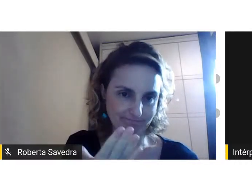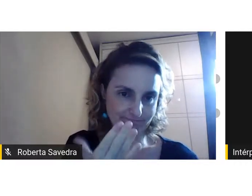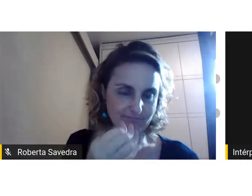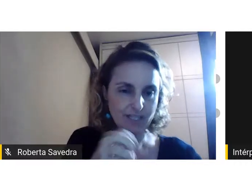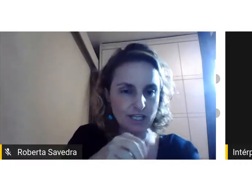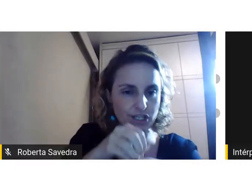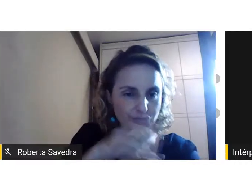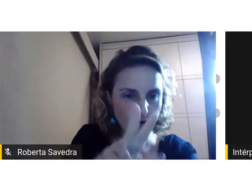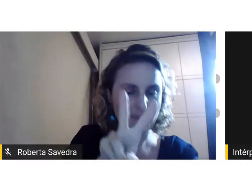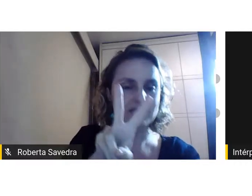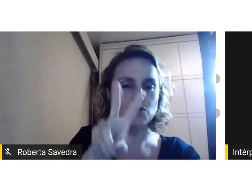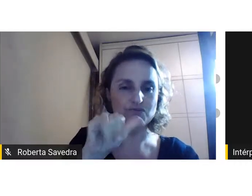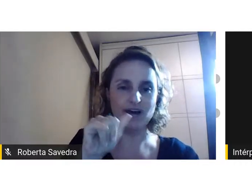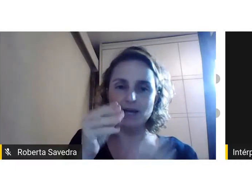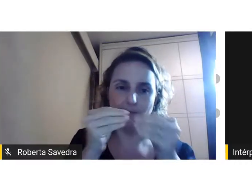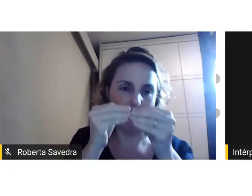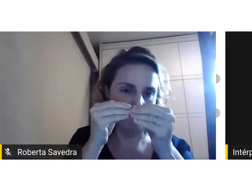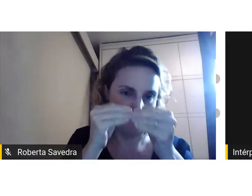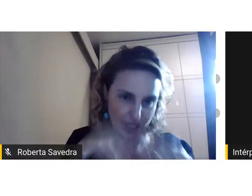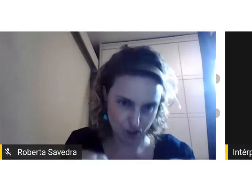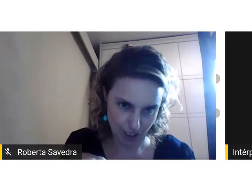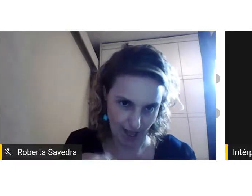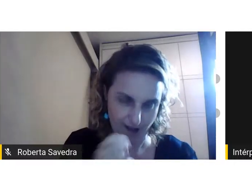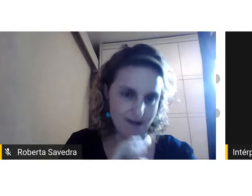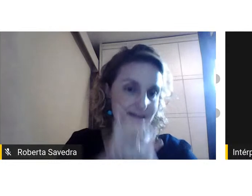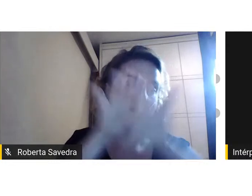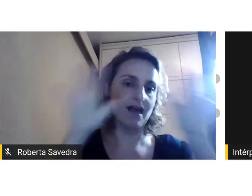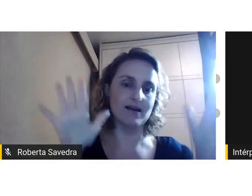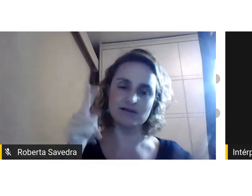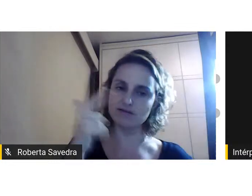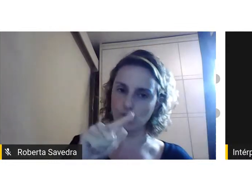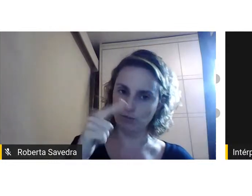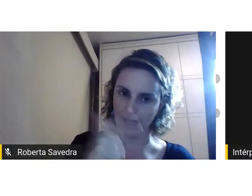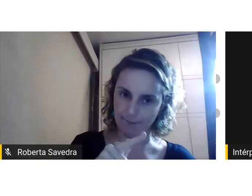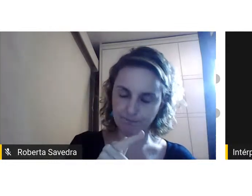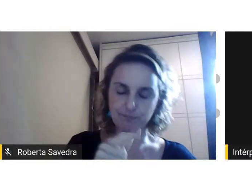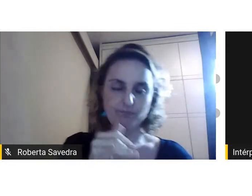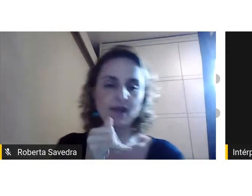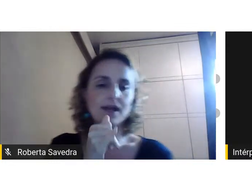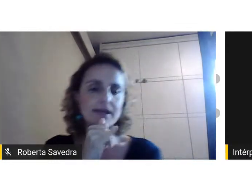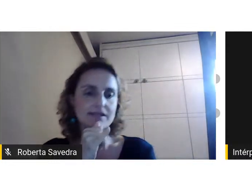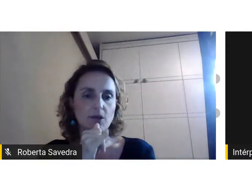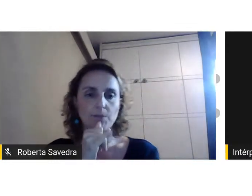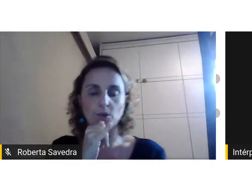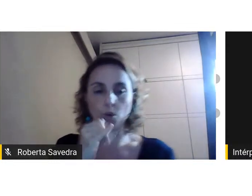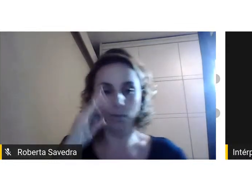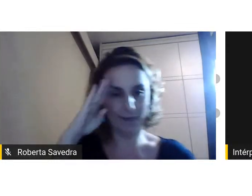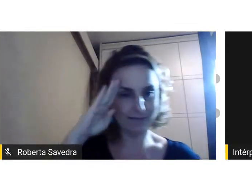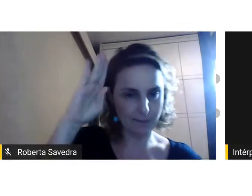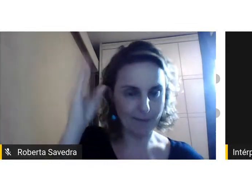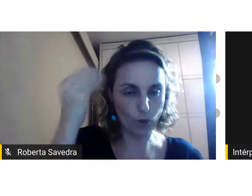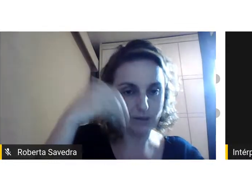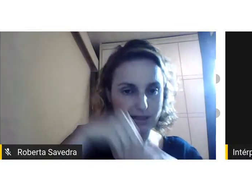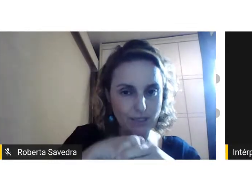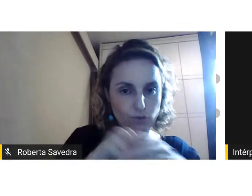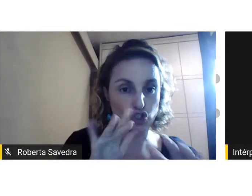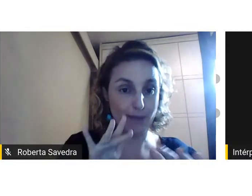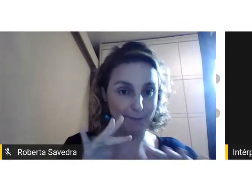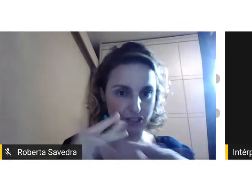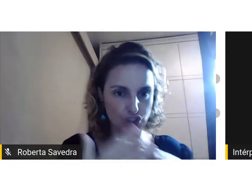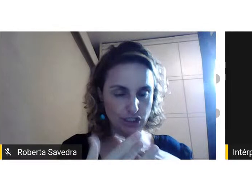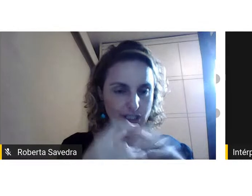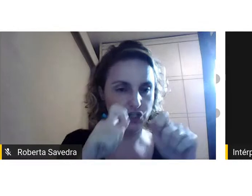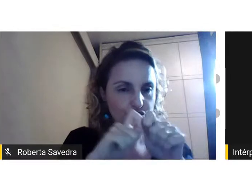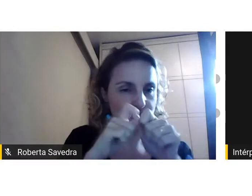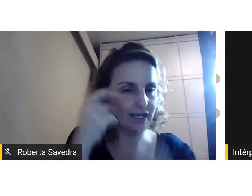e se 3c as pessoas não tiverem acesso a essas informações eles não vão conseguir